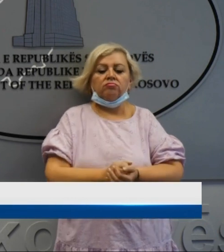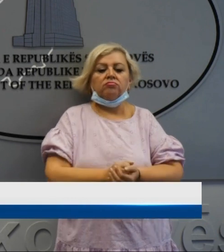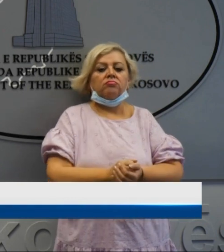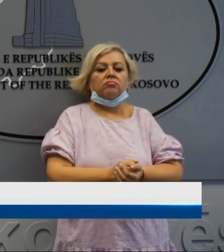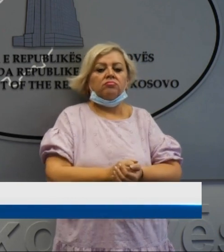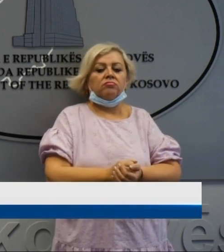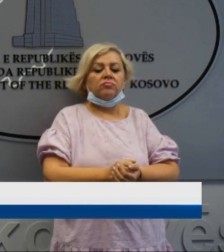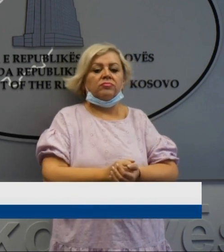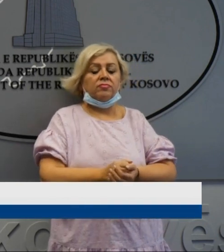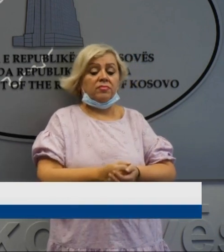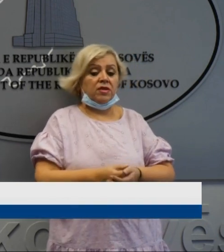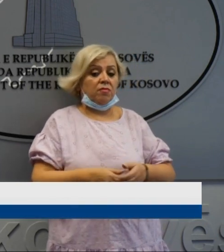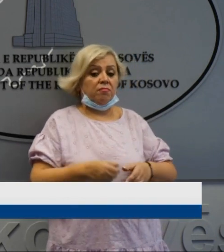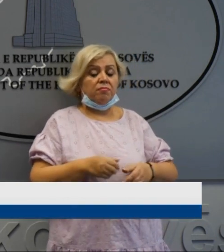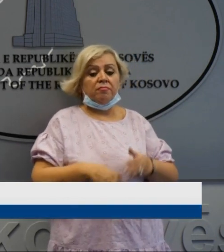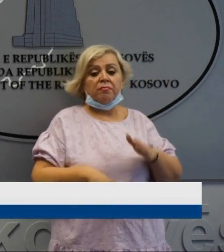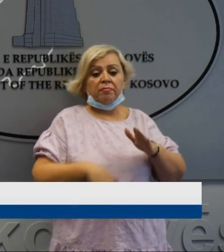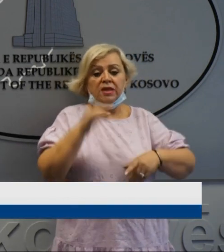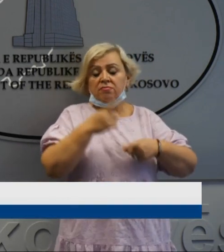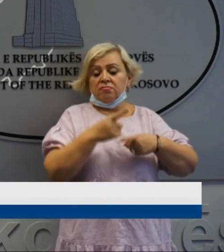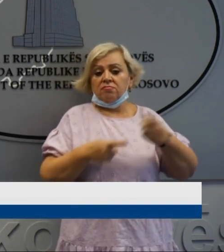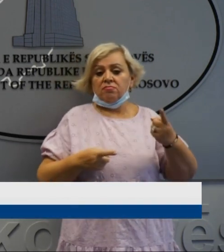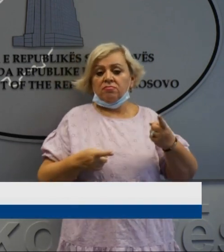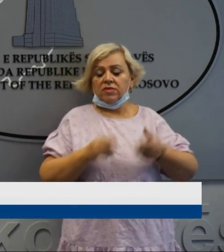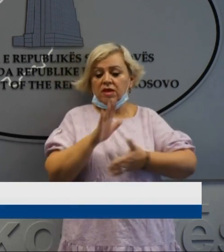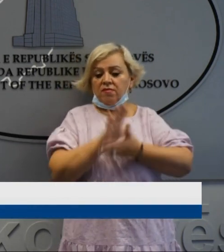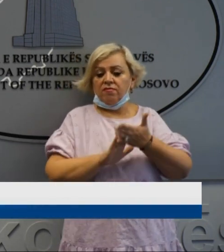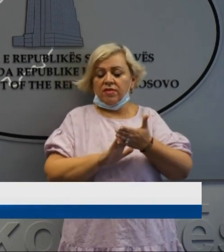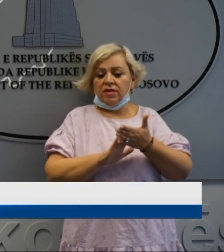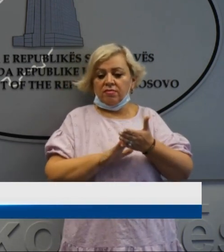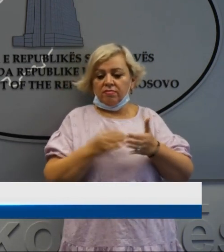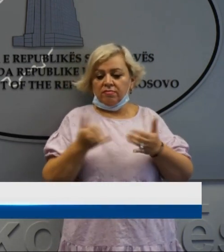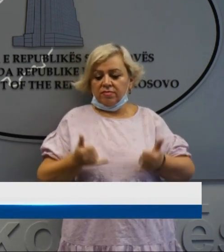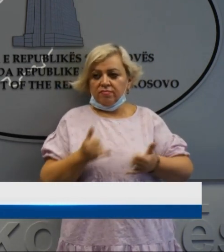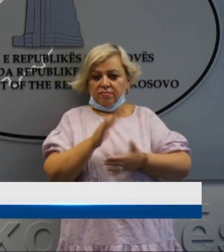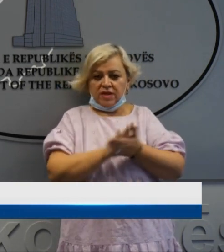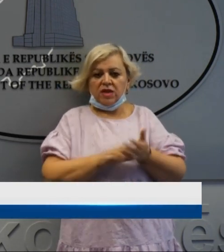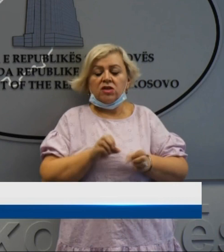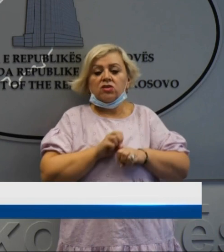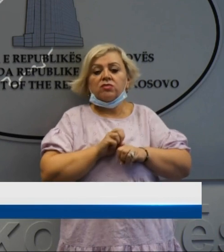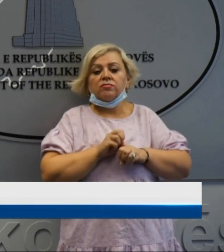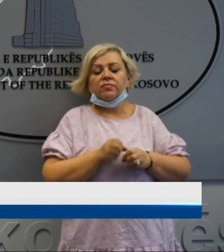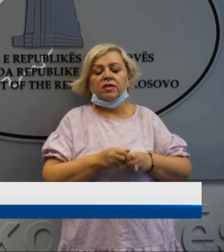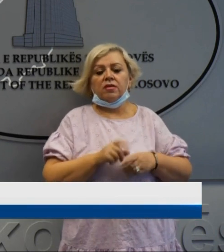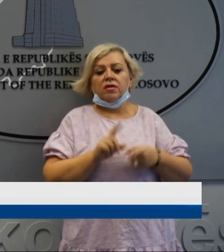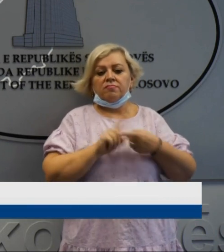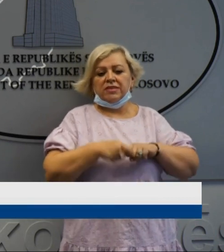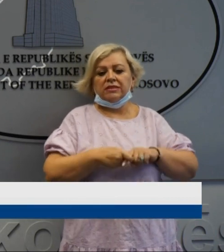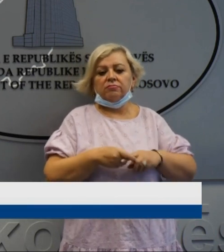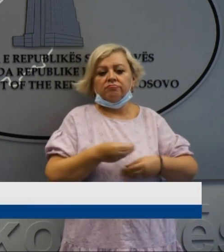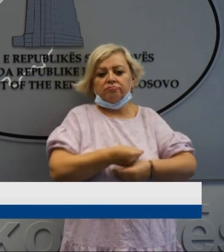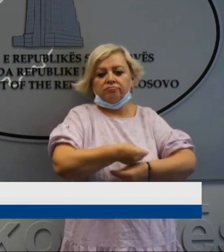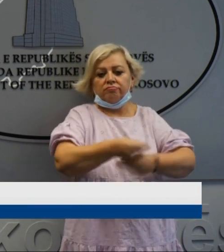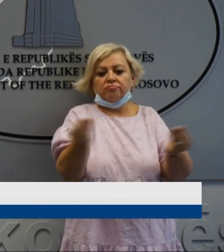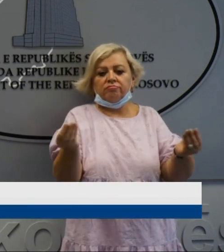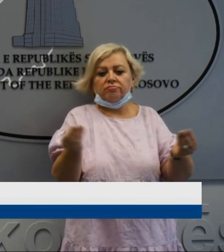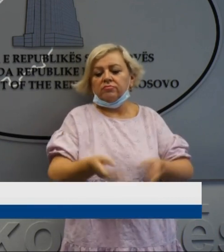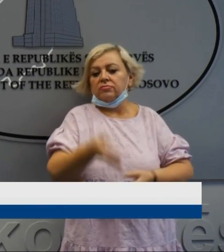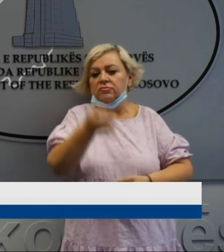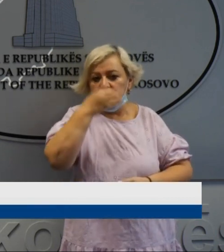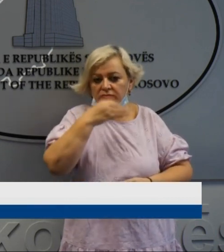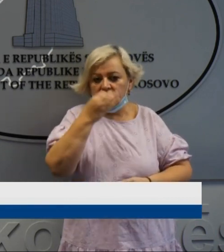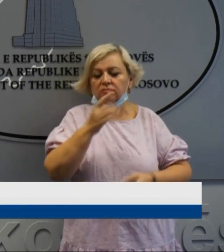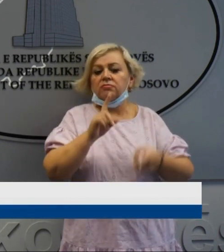adresuar. Një pjesë e madhe, ashtu si thash në fillim, tani më ka filluar shpërndarja e gjitha këtyre barnave